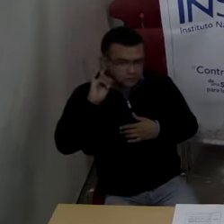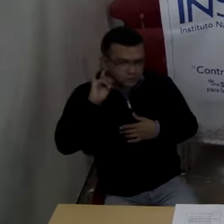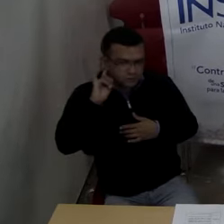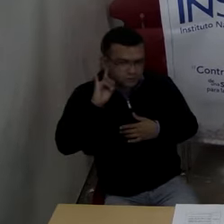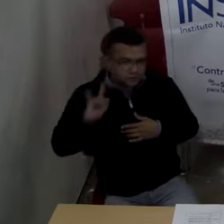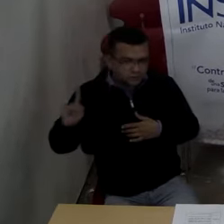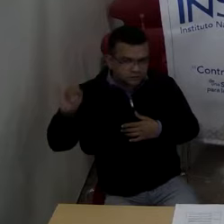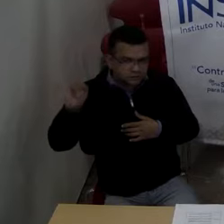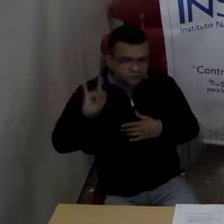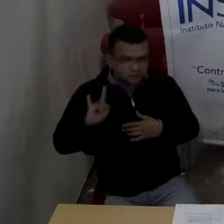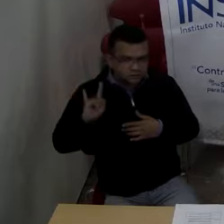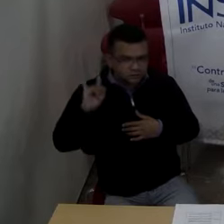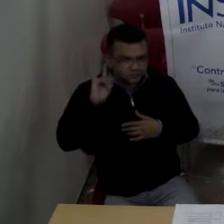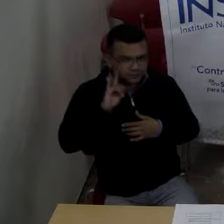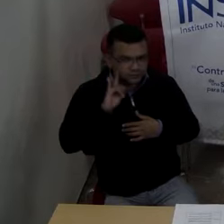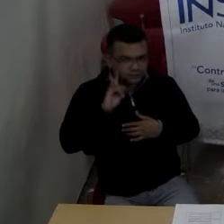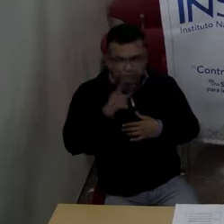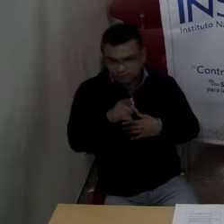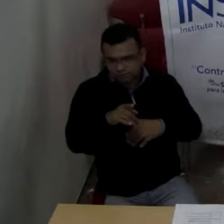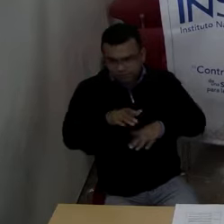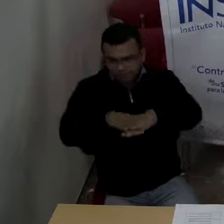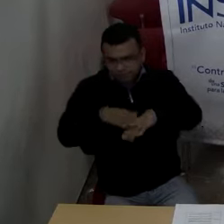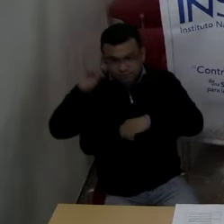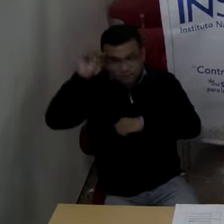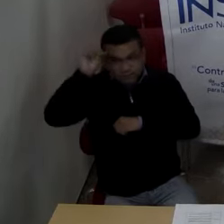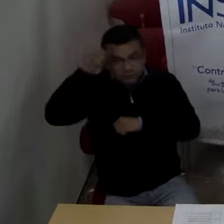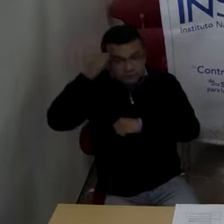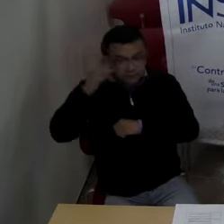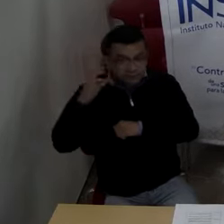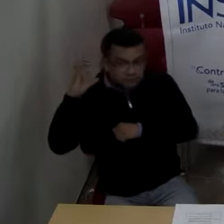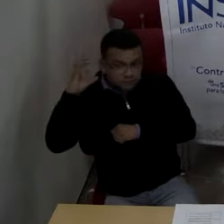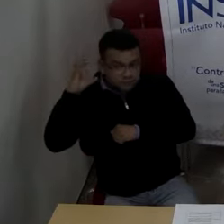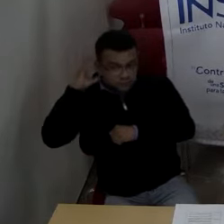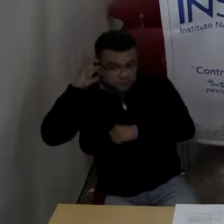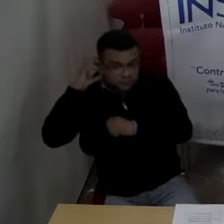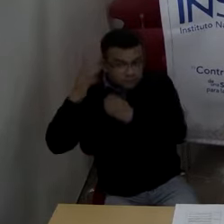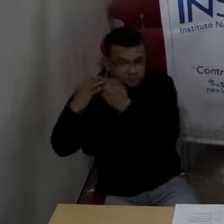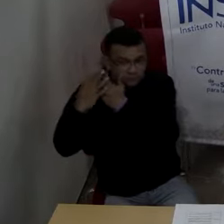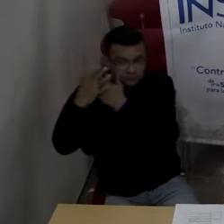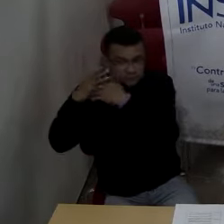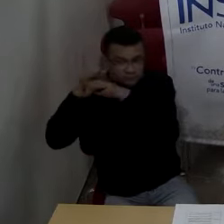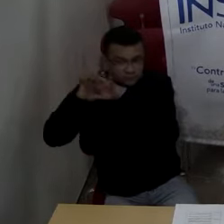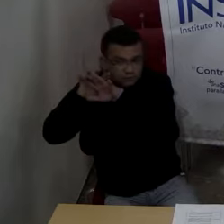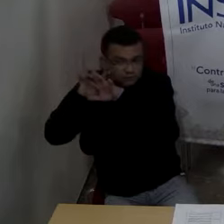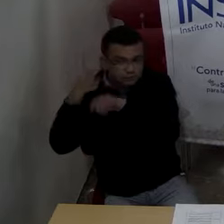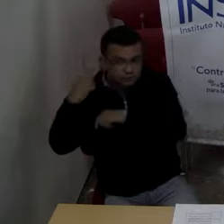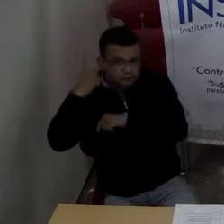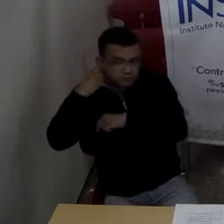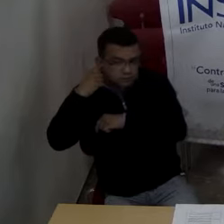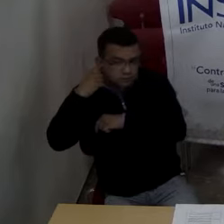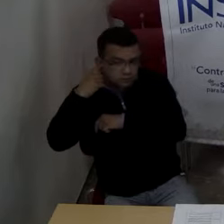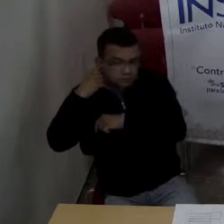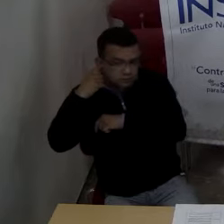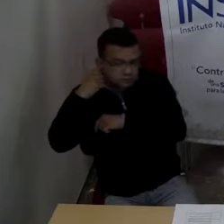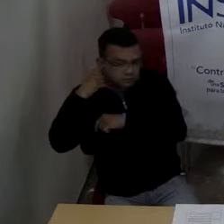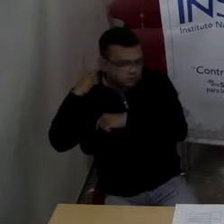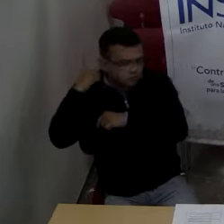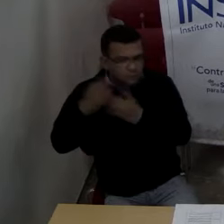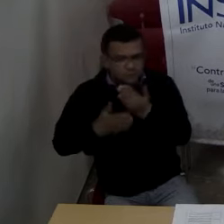Recordamos aquí que el oído prácticamente es un órgano que facilita un